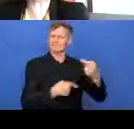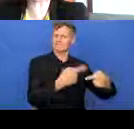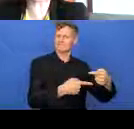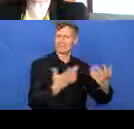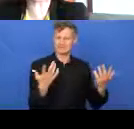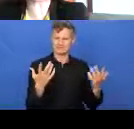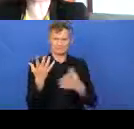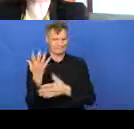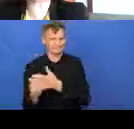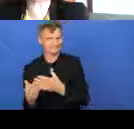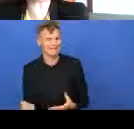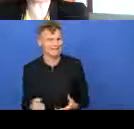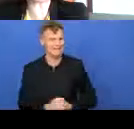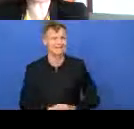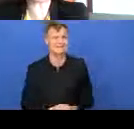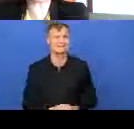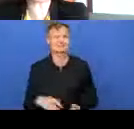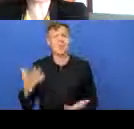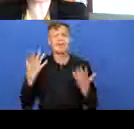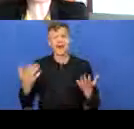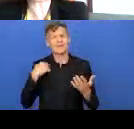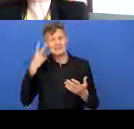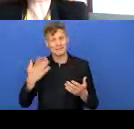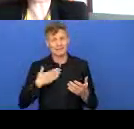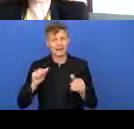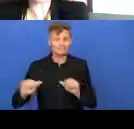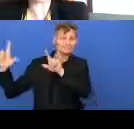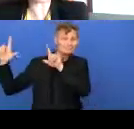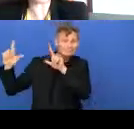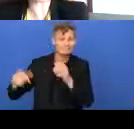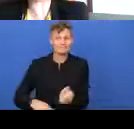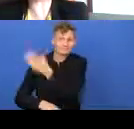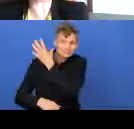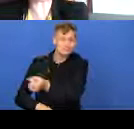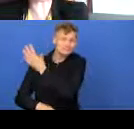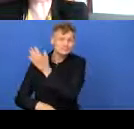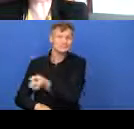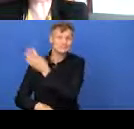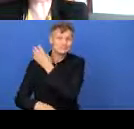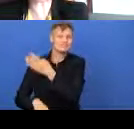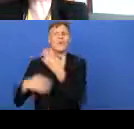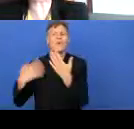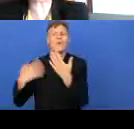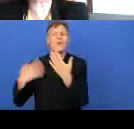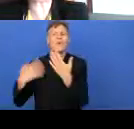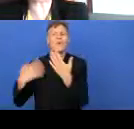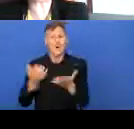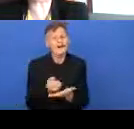cette diapositive donc résume les différents messages que je vous ai partagés dans mes slides précédentes